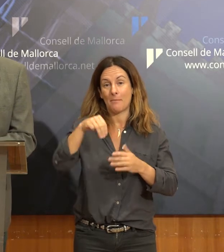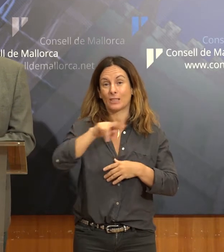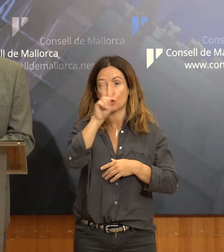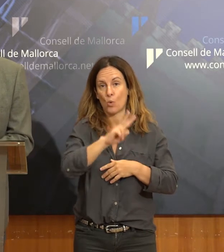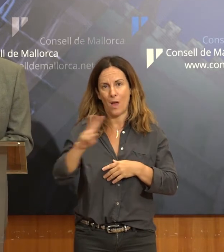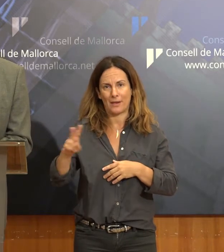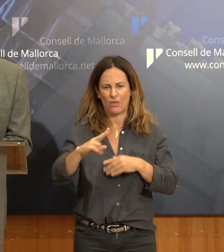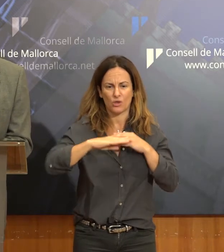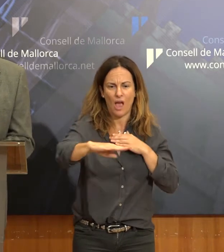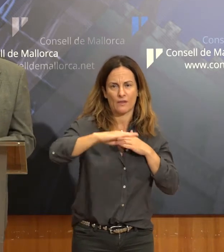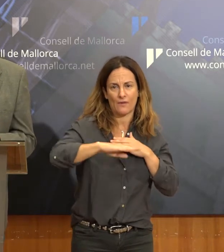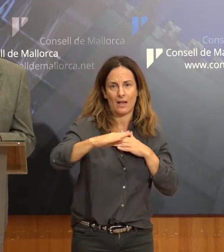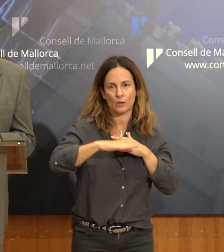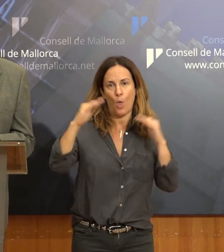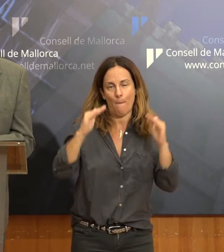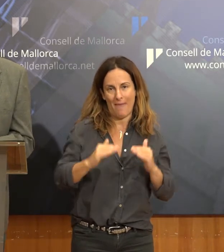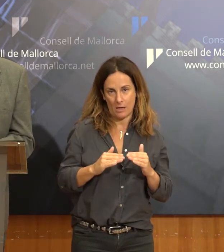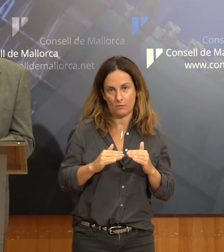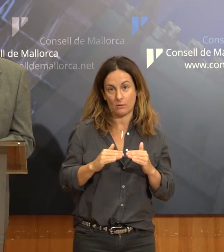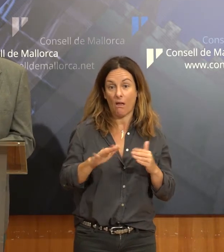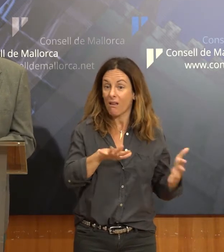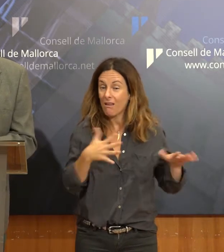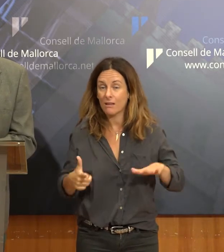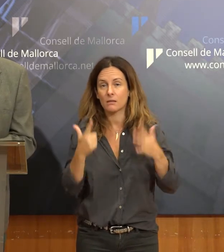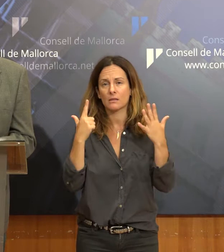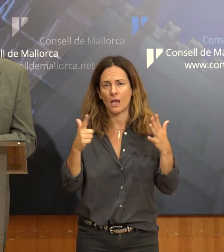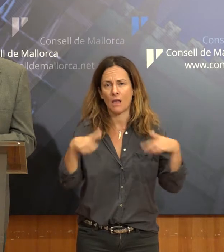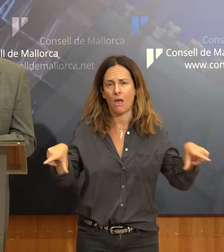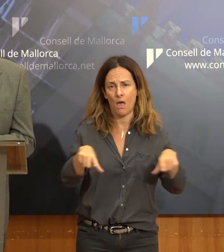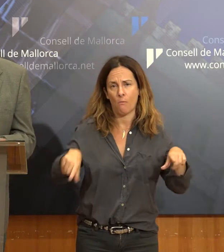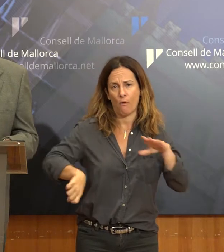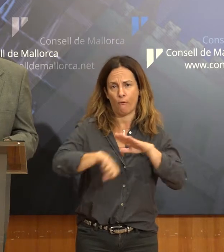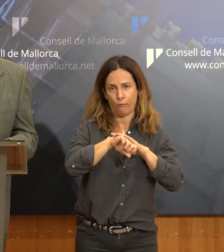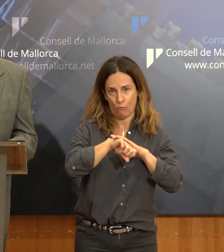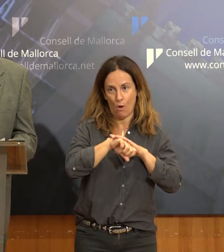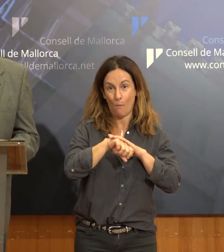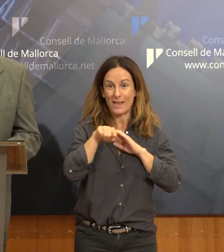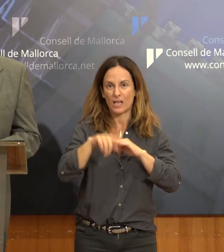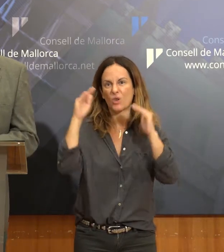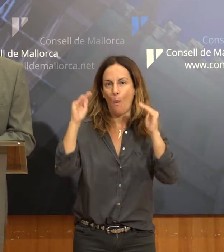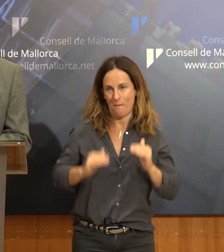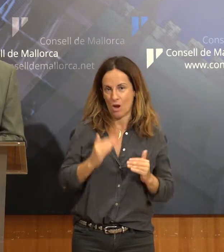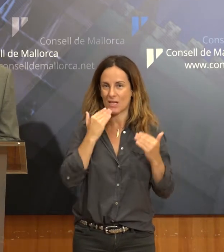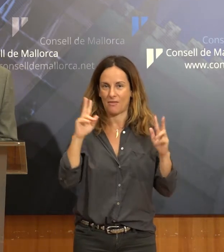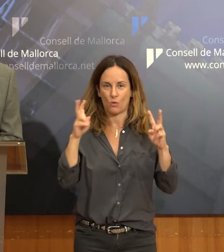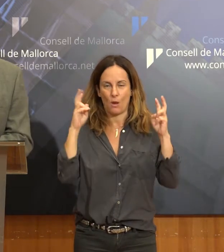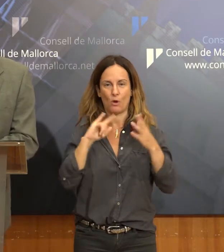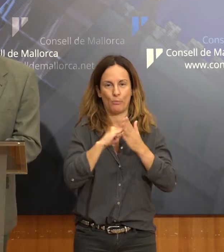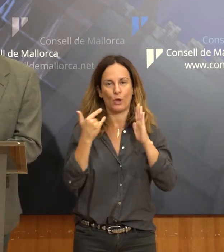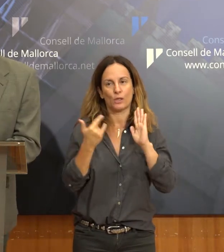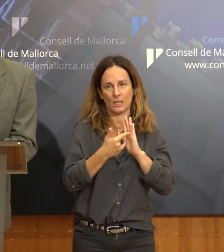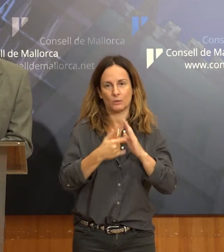que equival a lo que són 7 camps de futbol menys d'asfalt. El Consell de